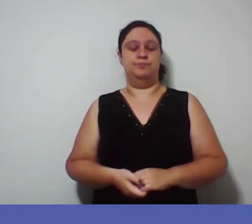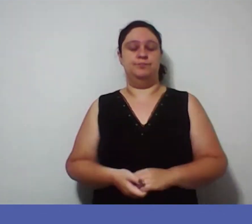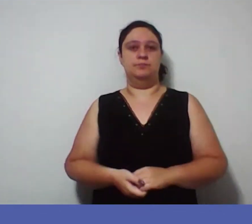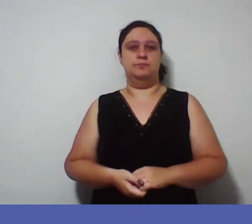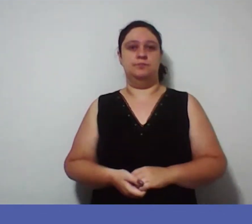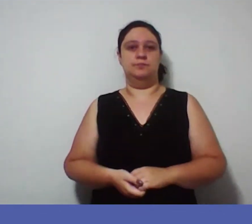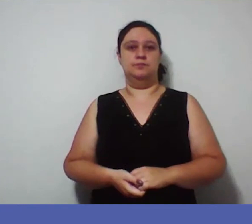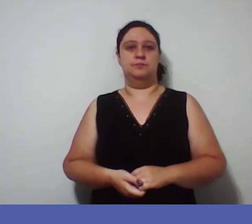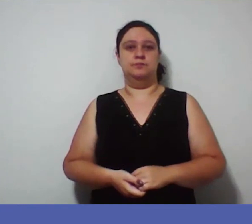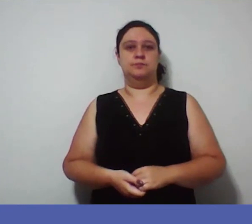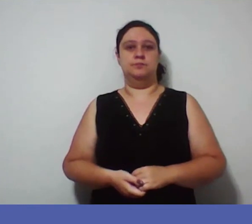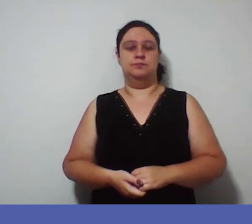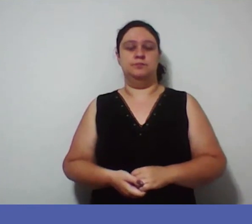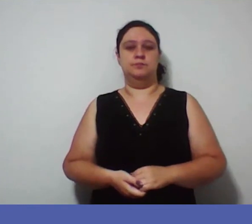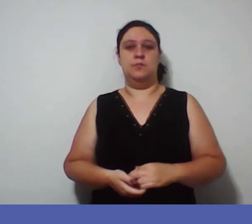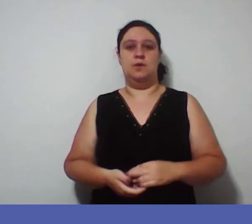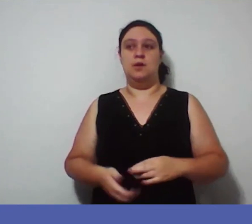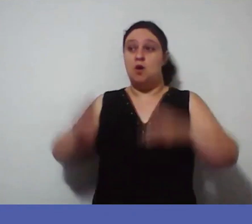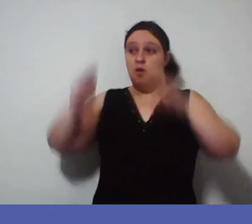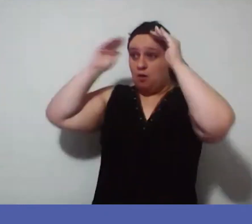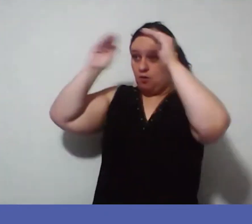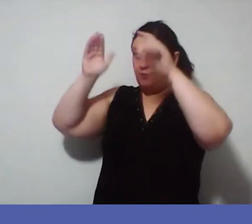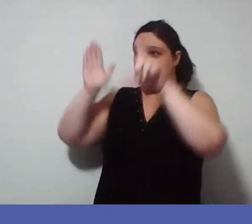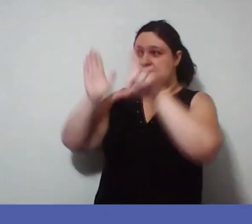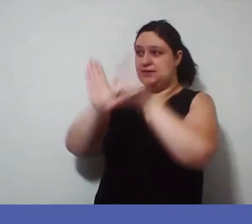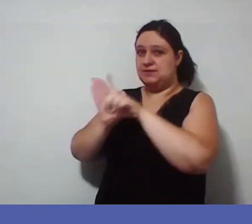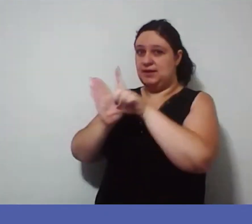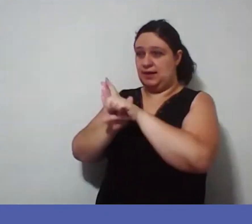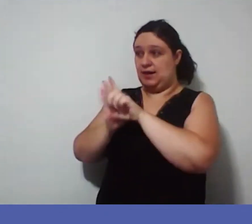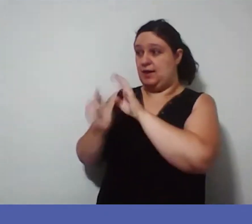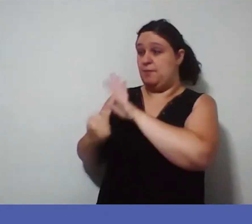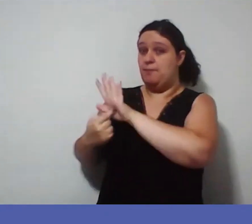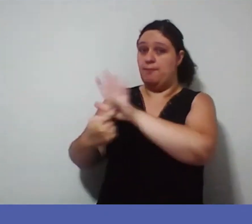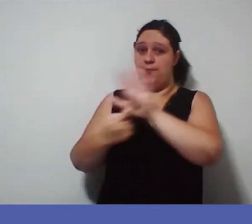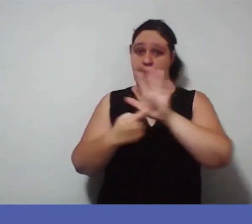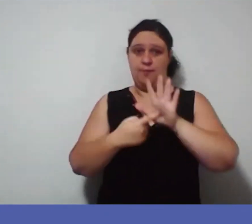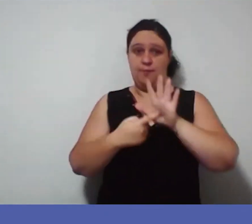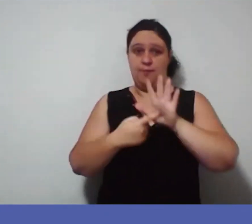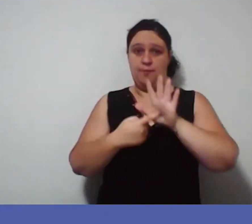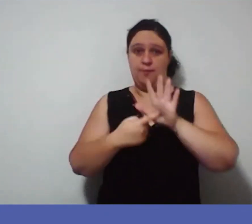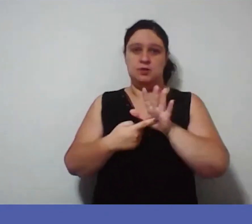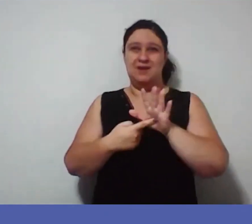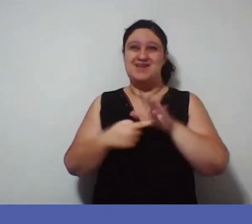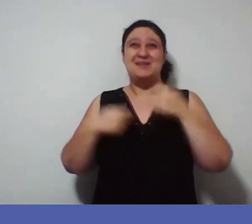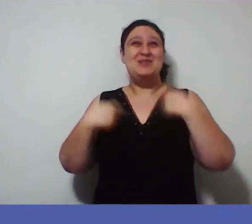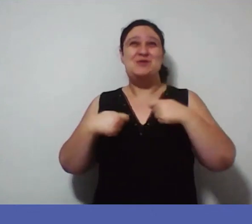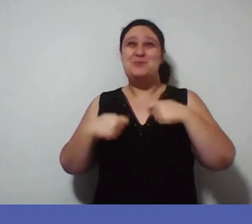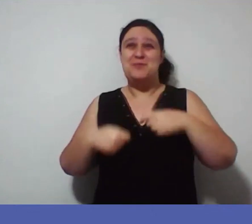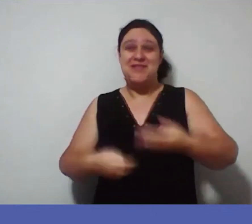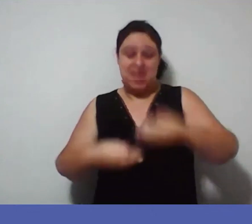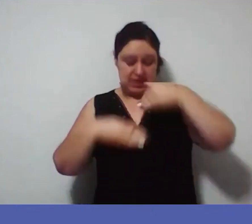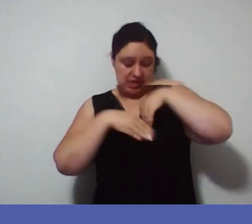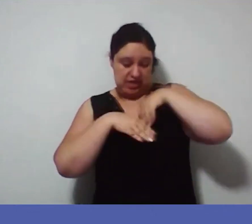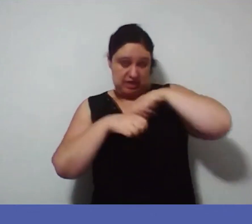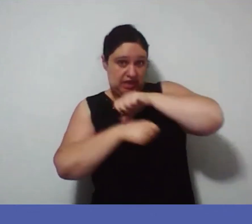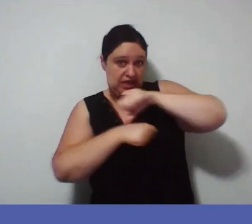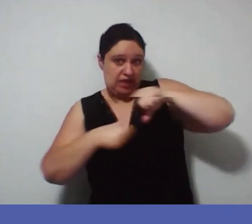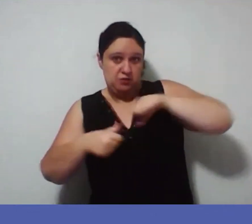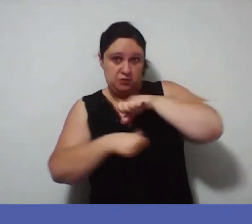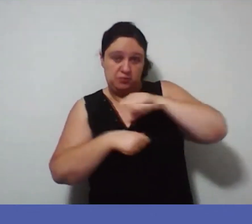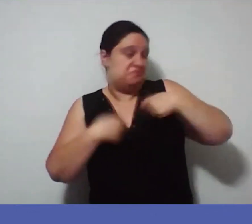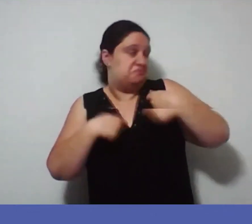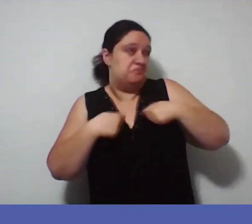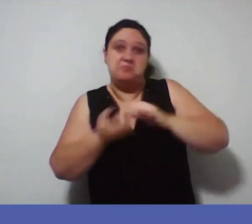Guardar a lei exteriormente não exige uma mudança interior pela vida de